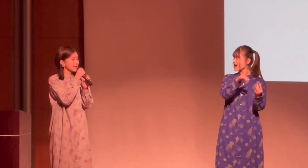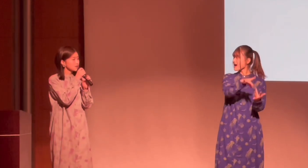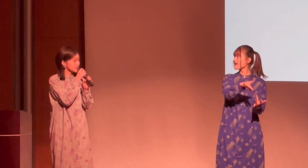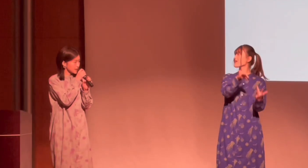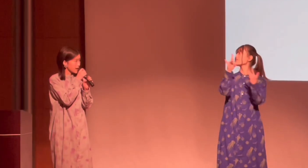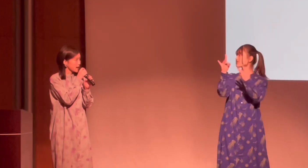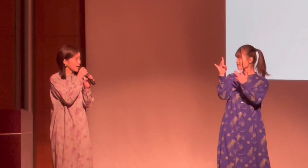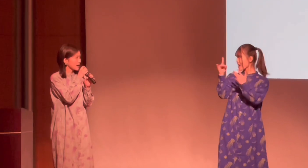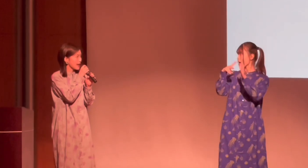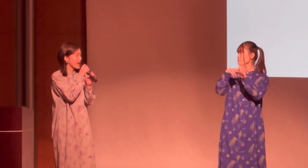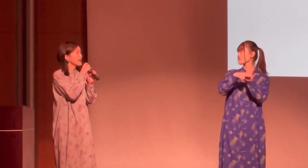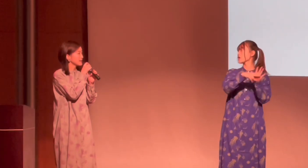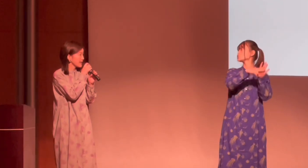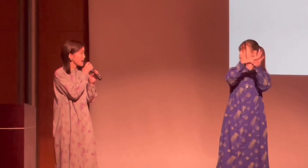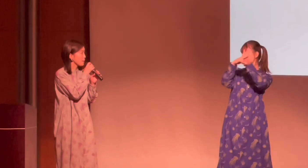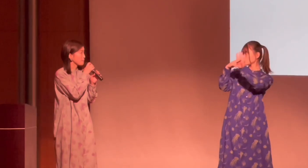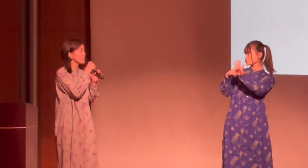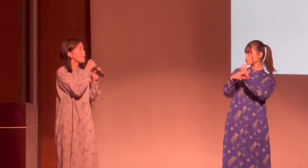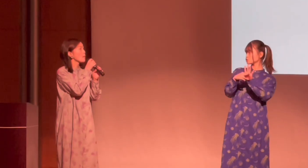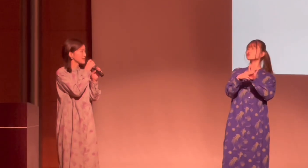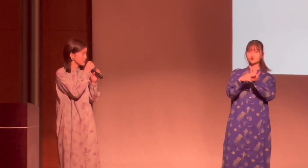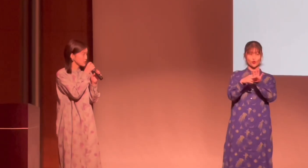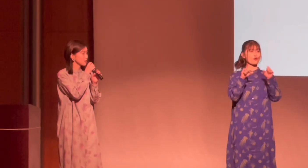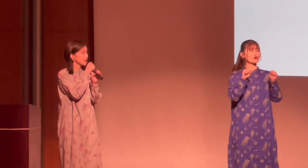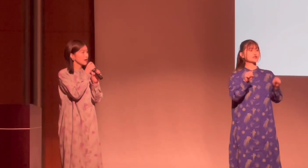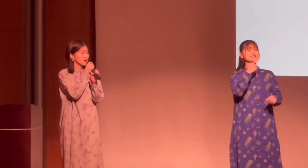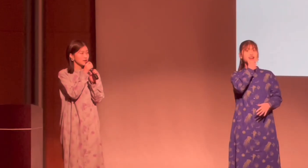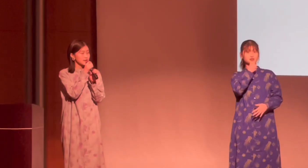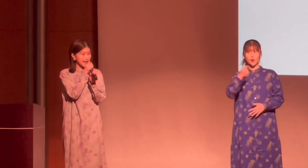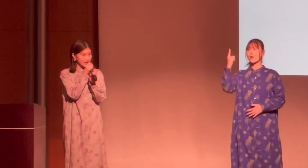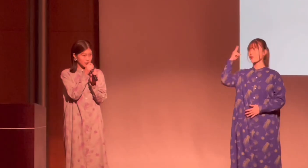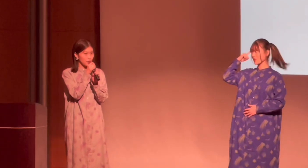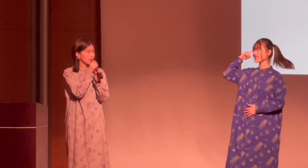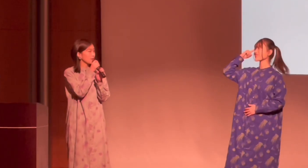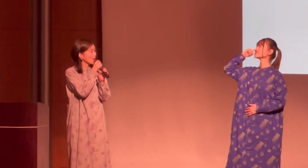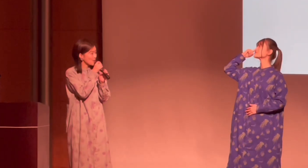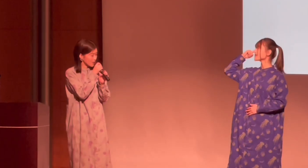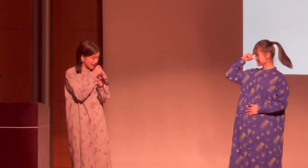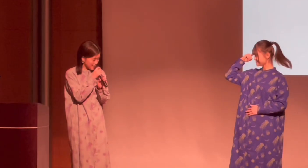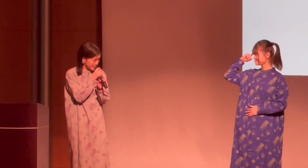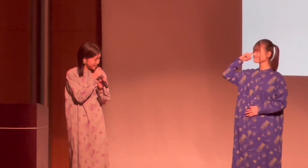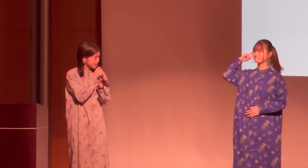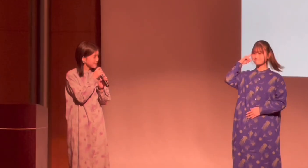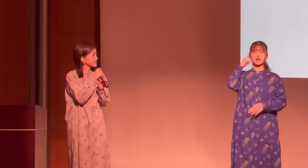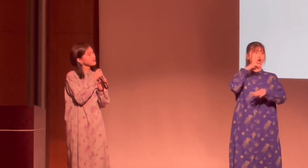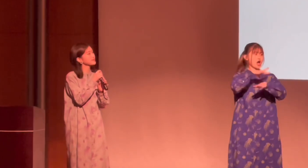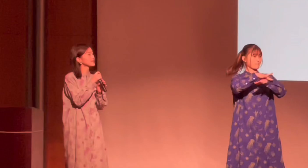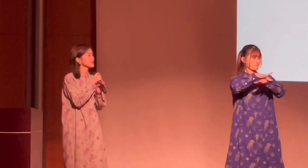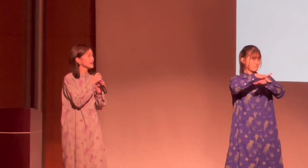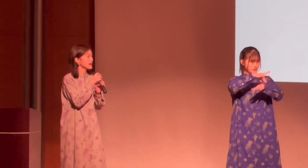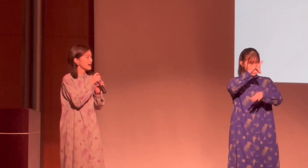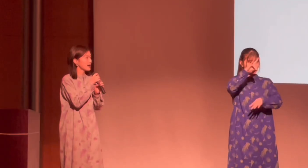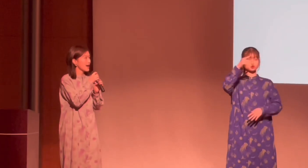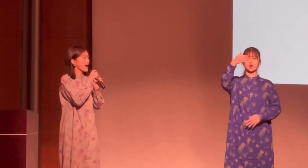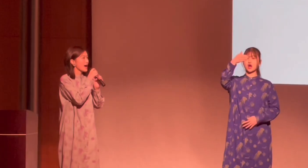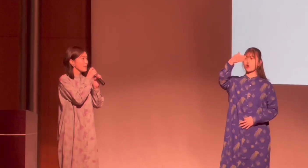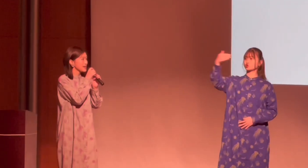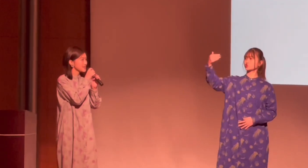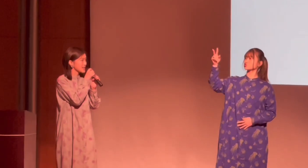くつか選んでパフォーマンスしたいと思っています。まずはじ